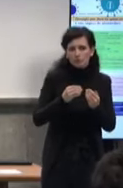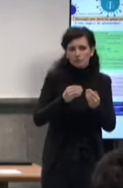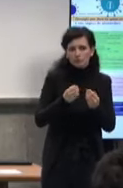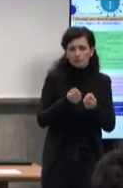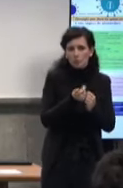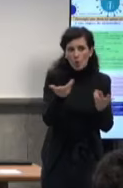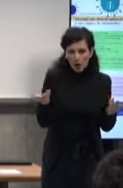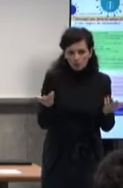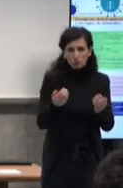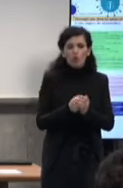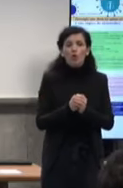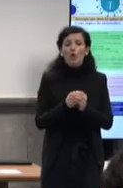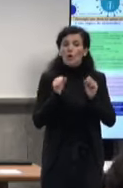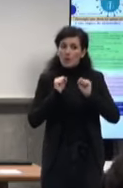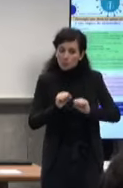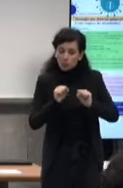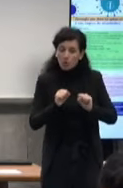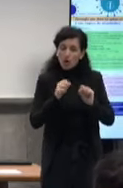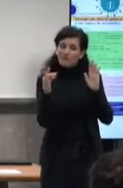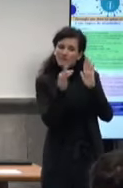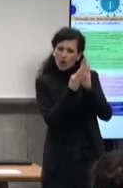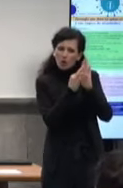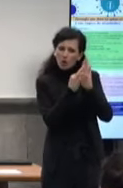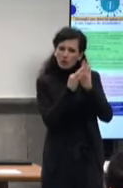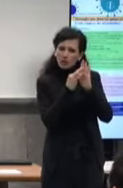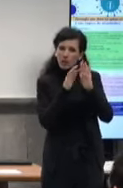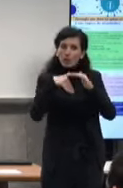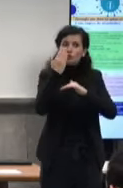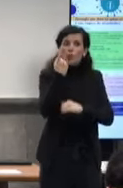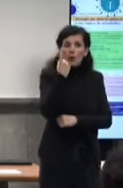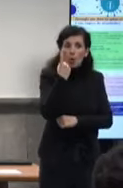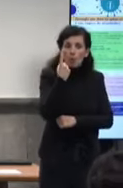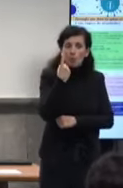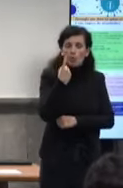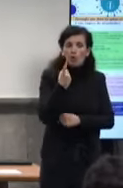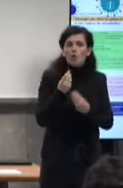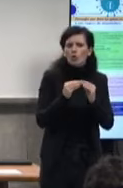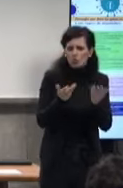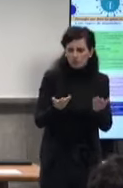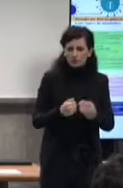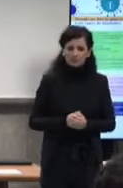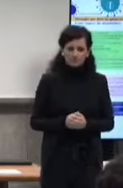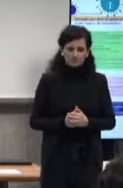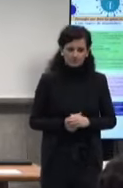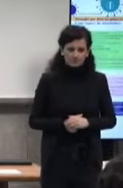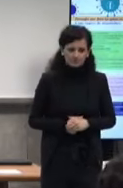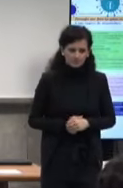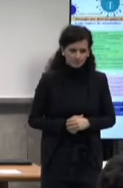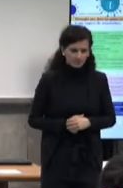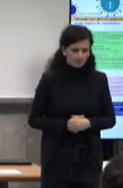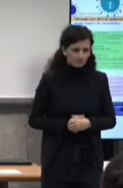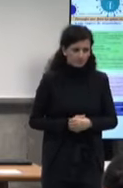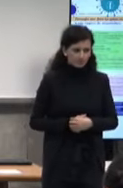e soprattutto si può sapere questo valore sopra uno allora i dati su questo sarà l'oggetto